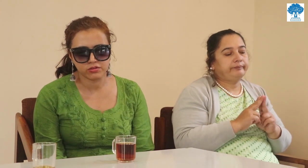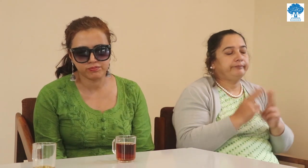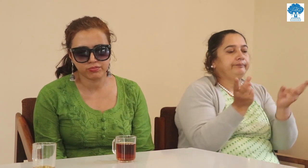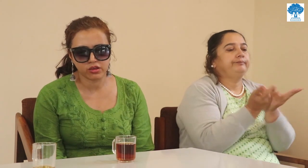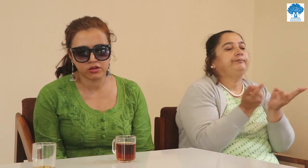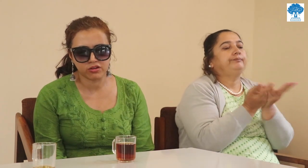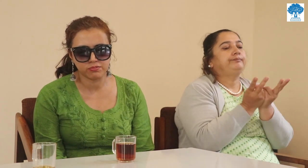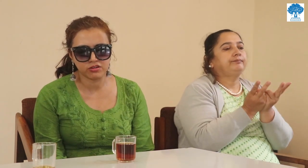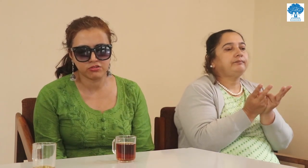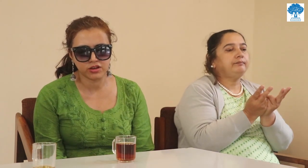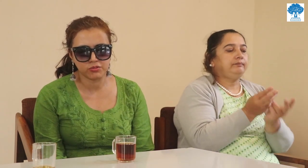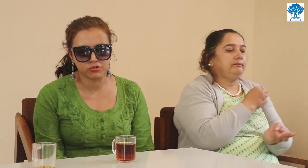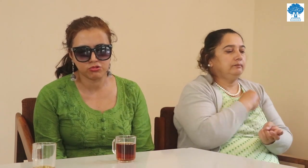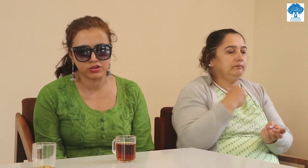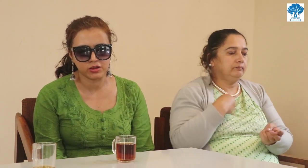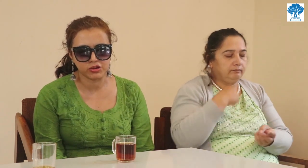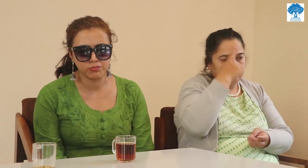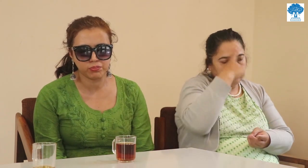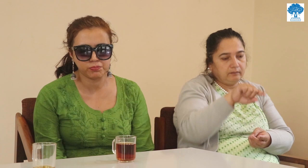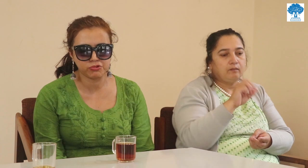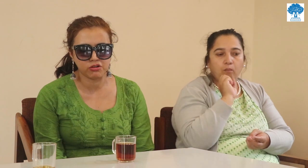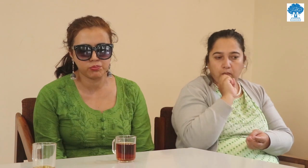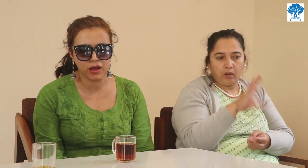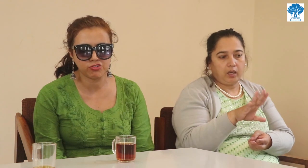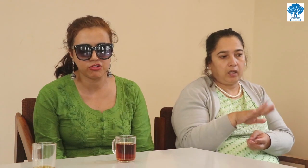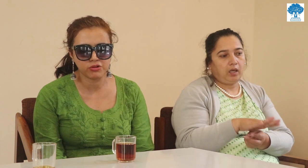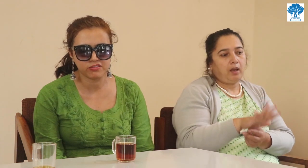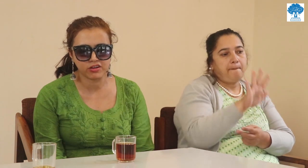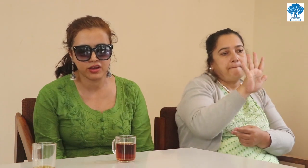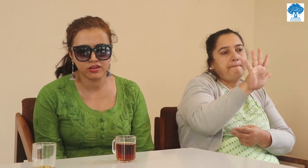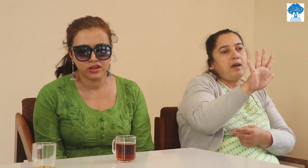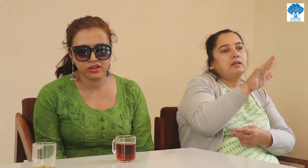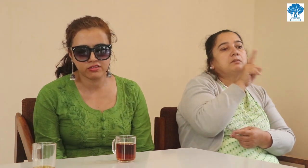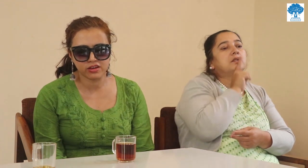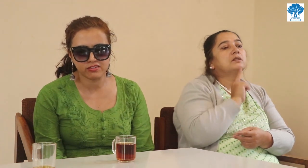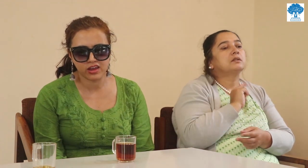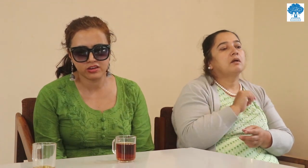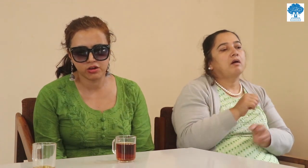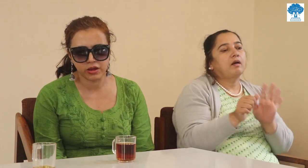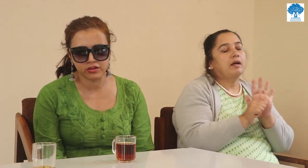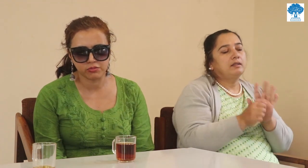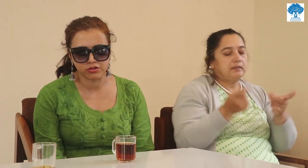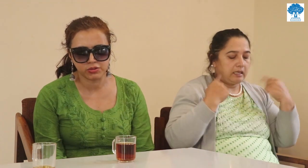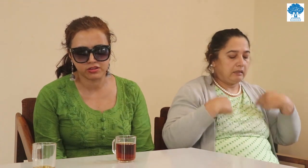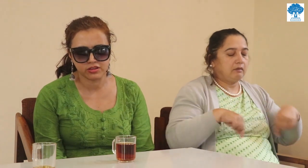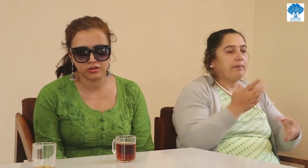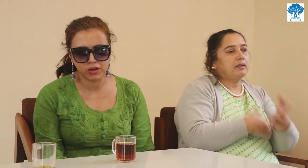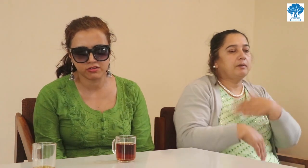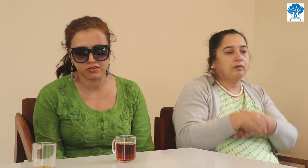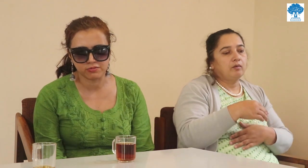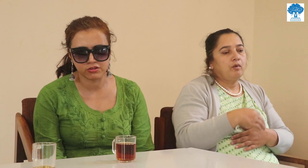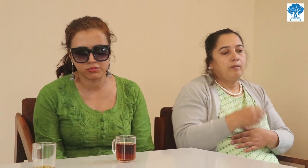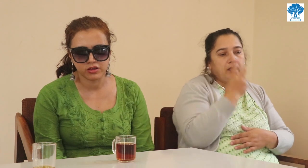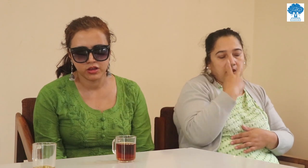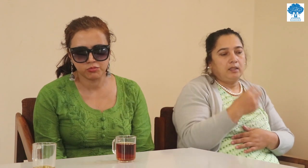इभन हस्पिटलको नाम तोके मैले छ पाँच छ वर्ष अगाडि एकजना शारीरिक अपाङ्गता भएको व्यक्तिले